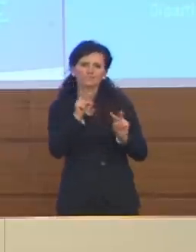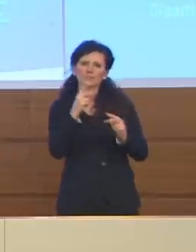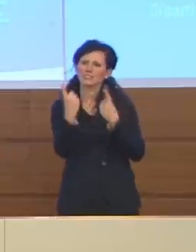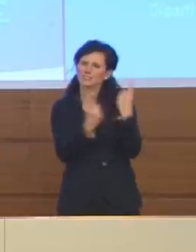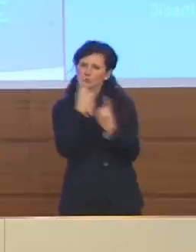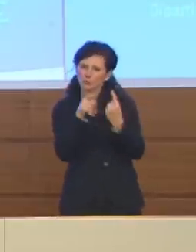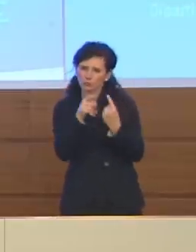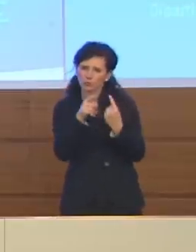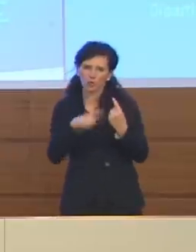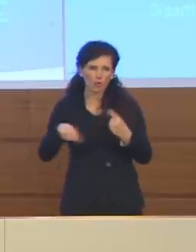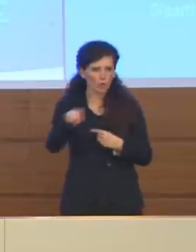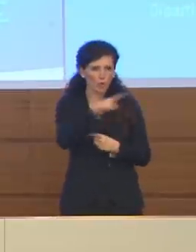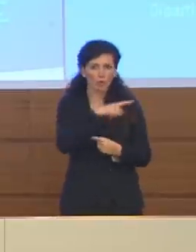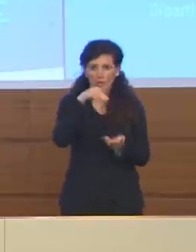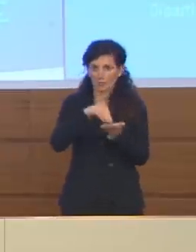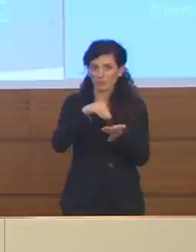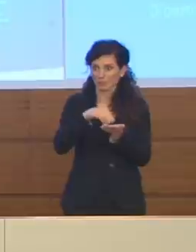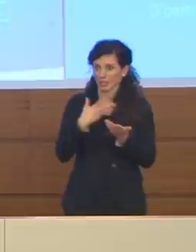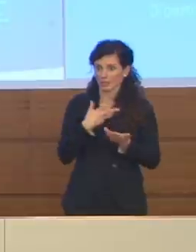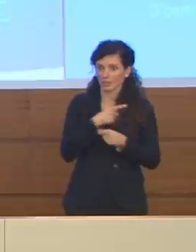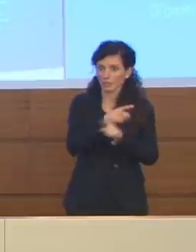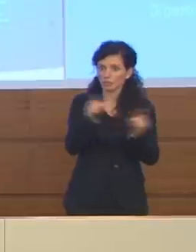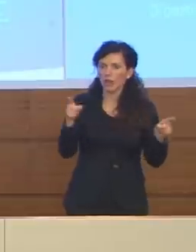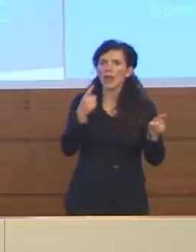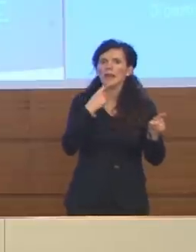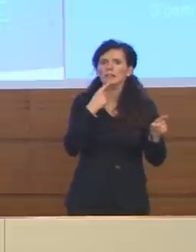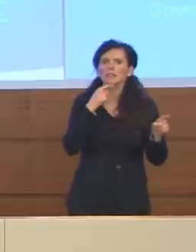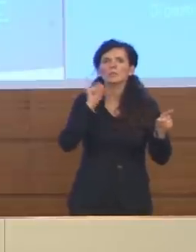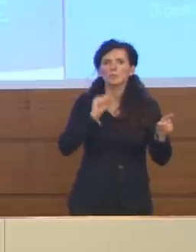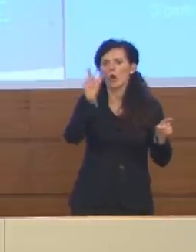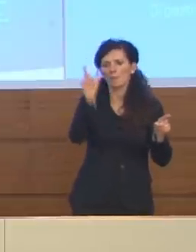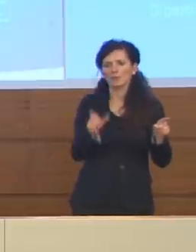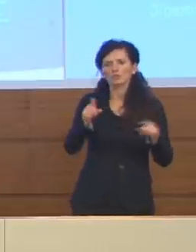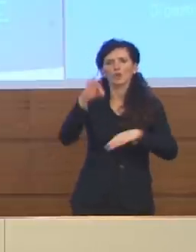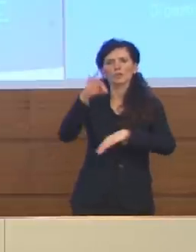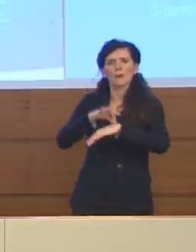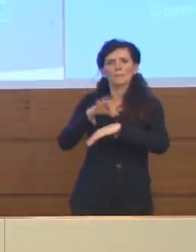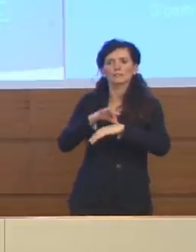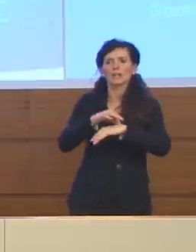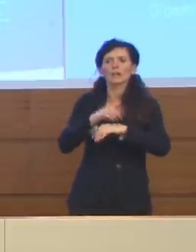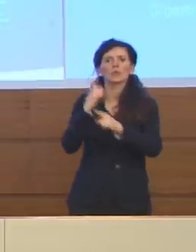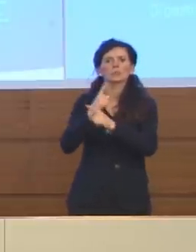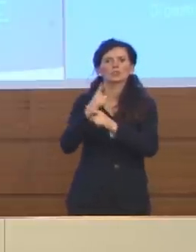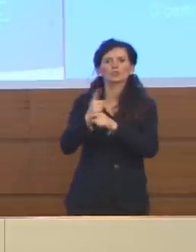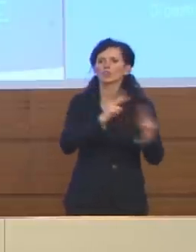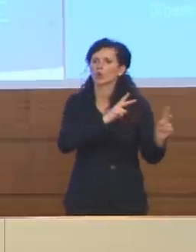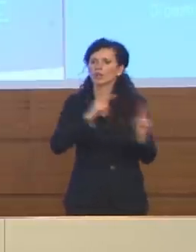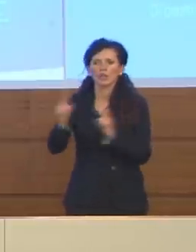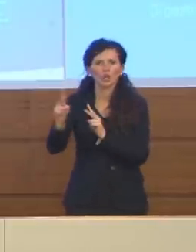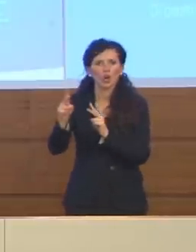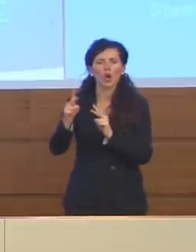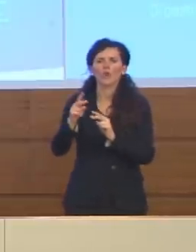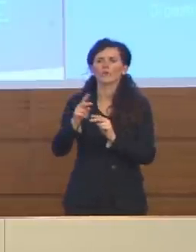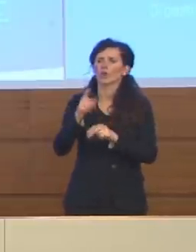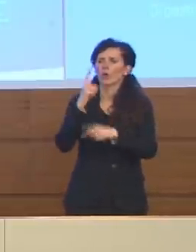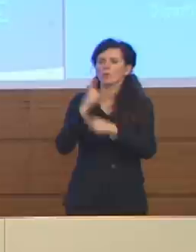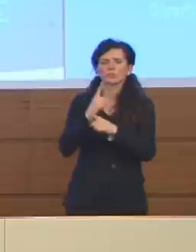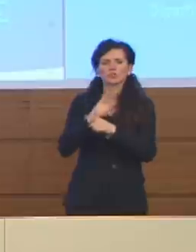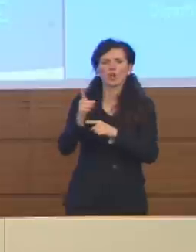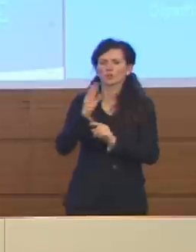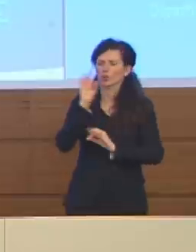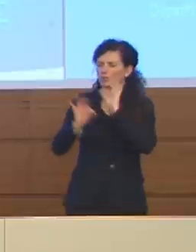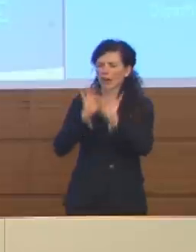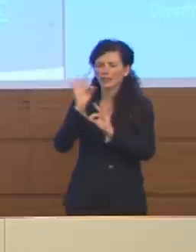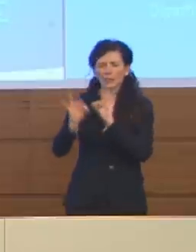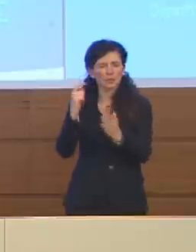pazienti che necessitassero di ricovero ospedaliero e di trattamenti più importanti nei